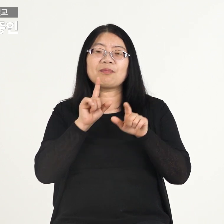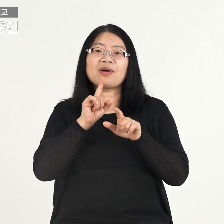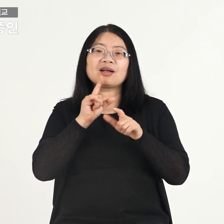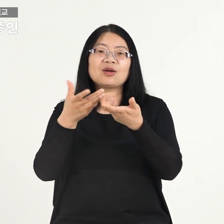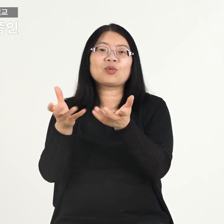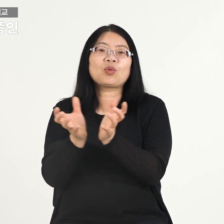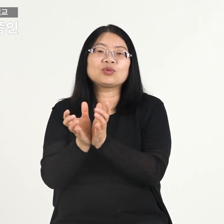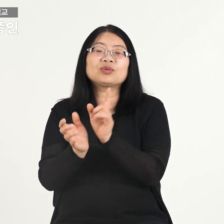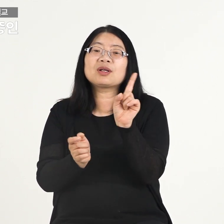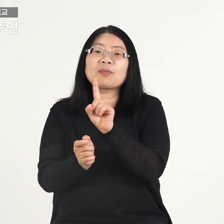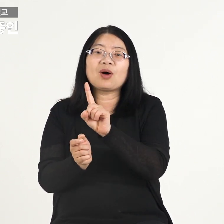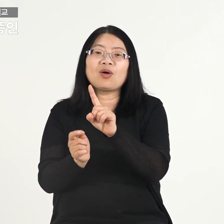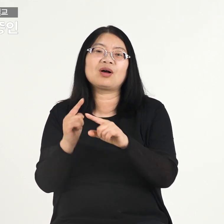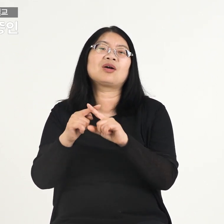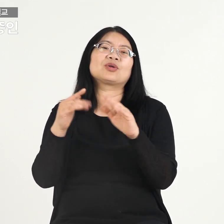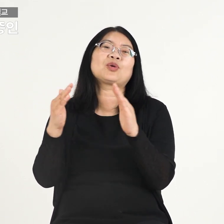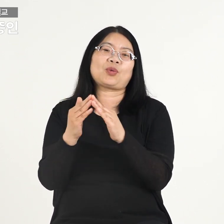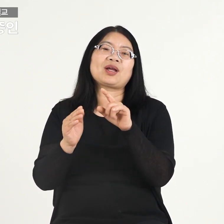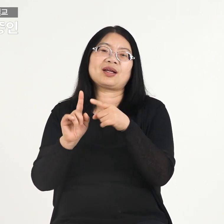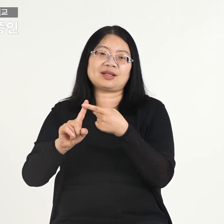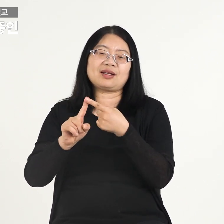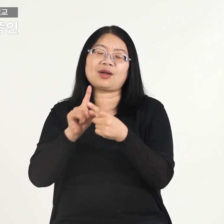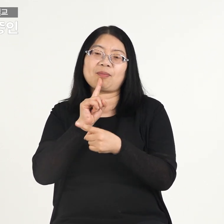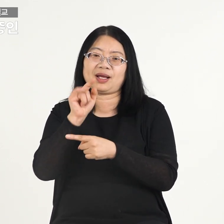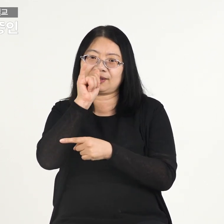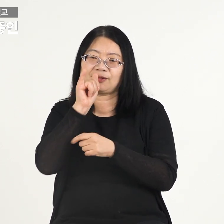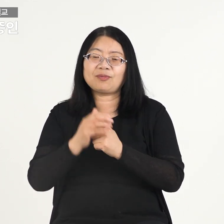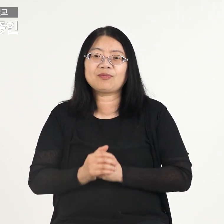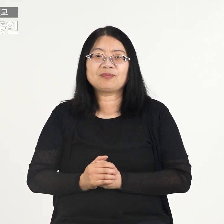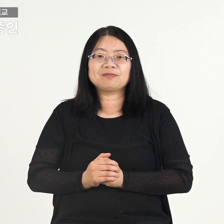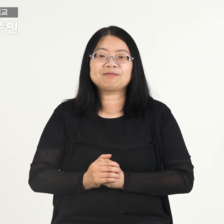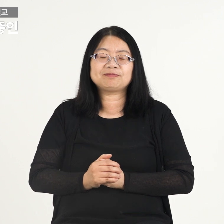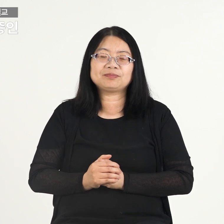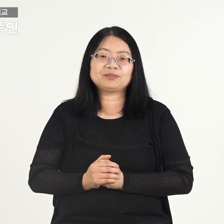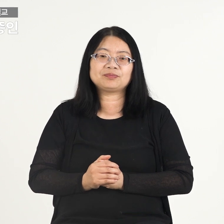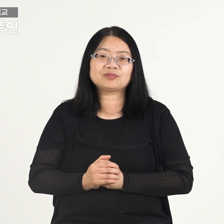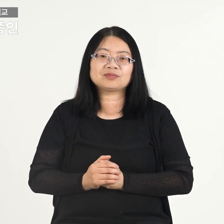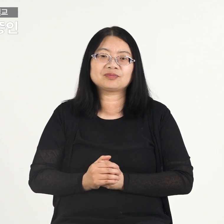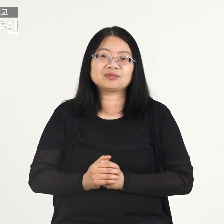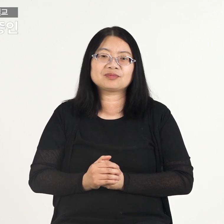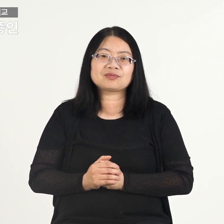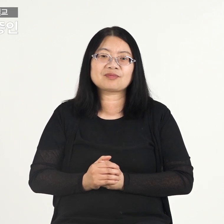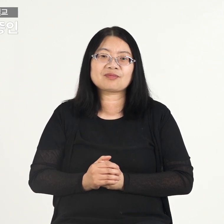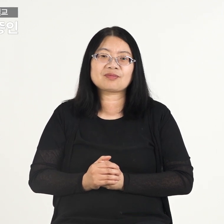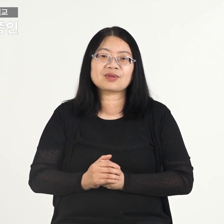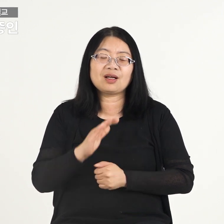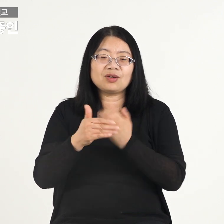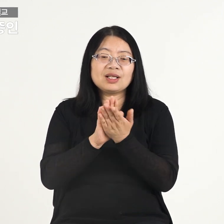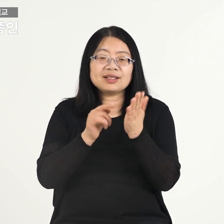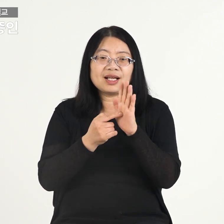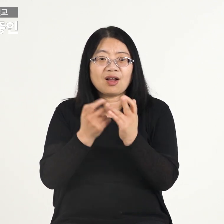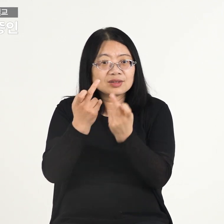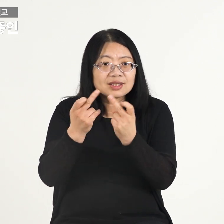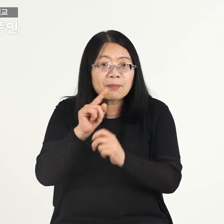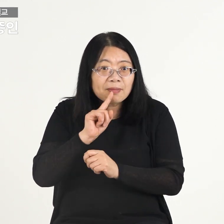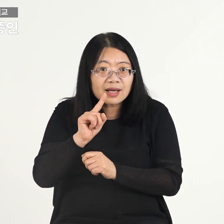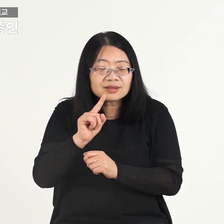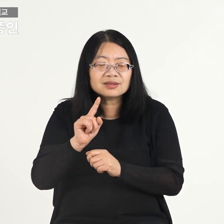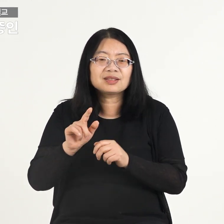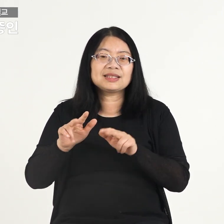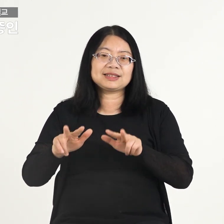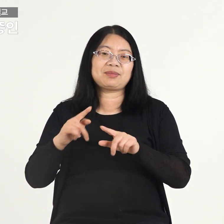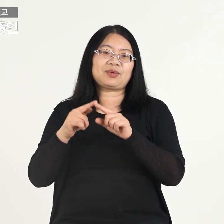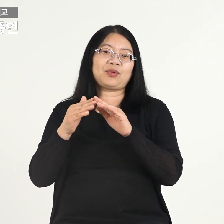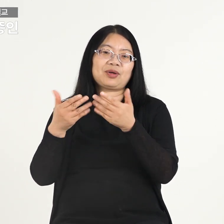하면 교회 공동체를 얘기하는 겁니다. 이런 얘기가 되죠. 교회 공동체는